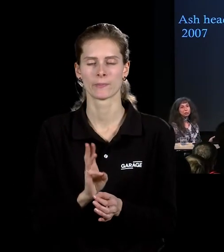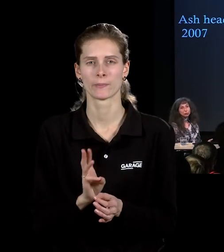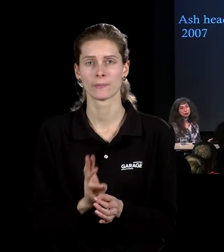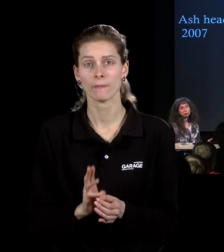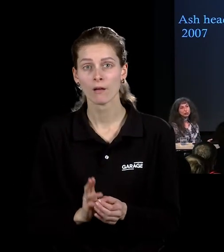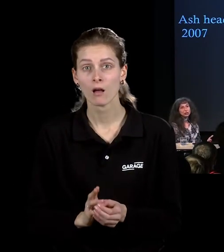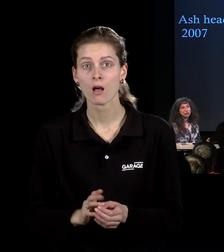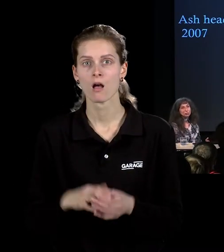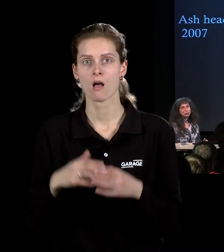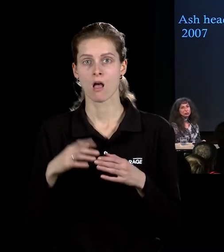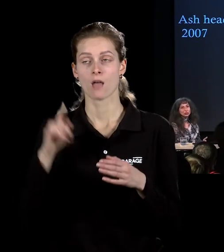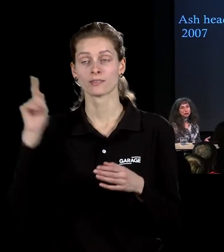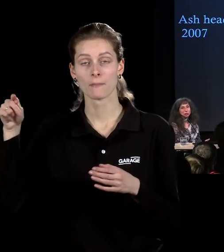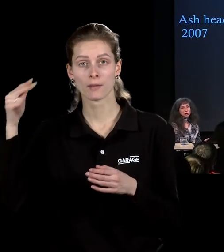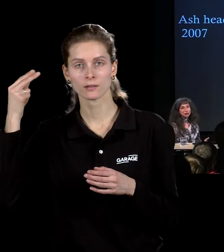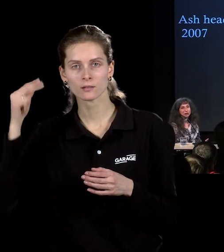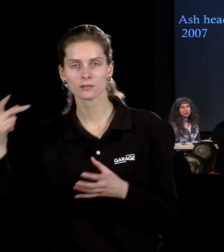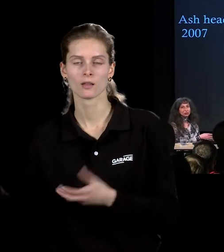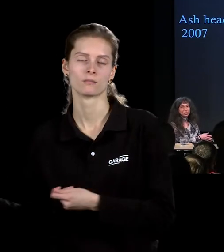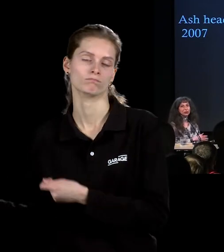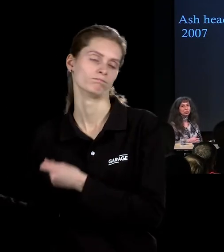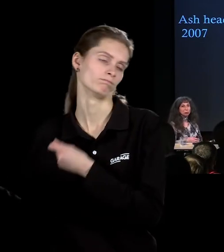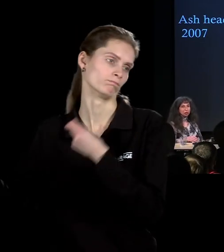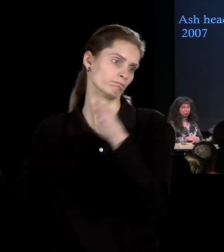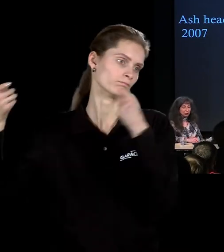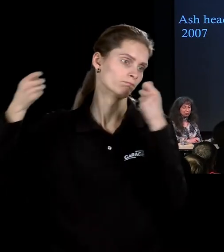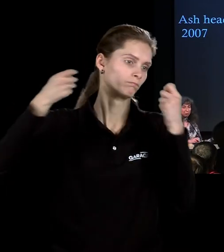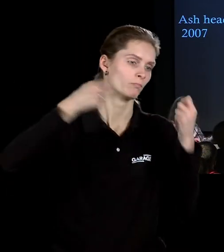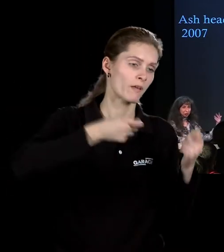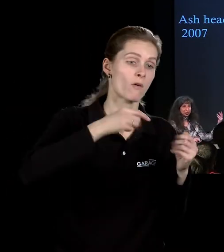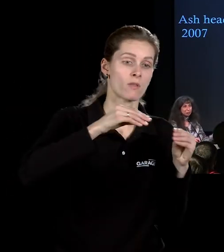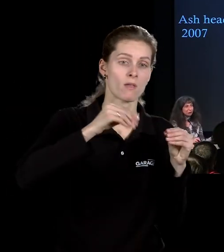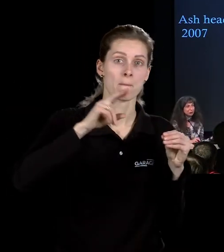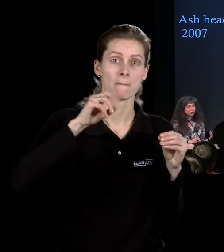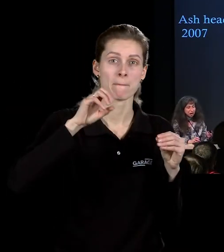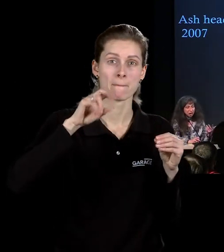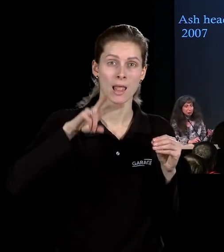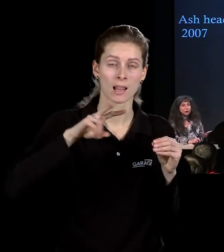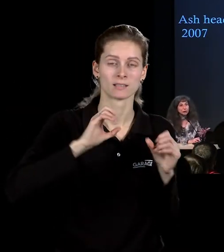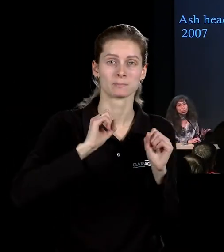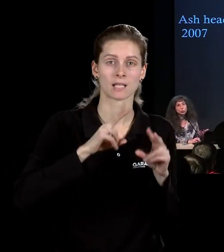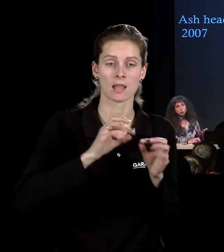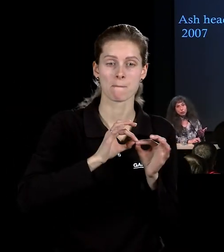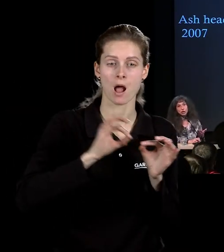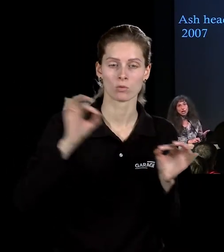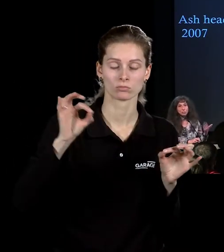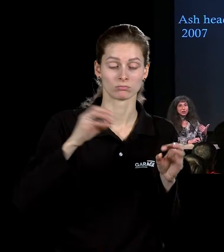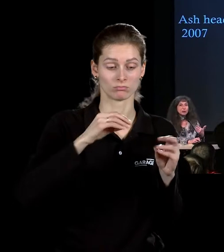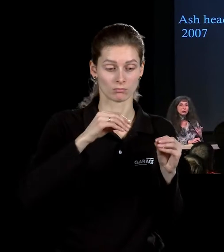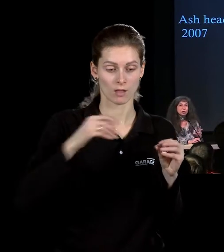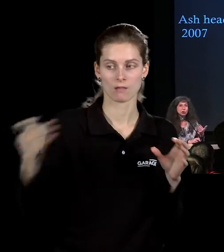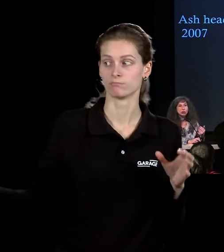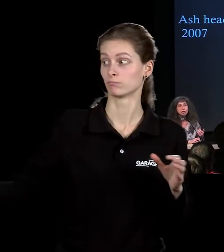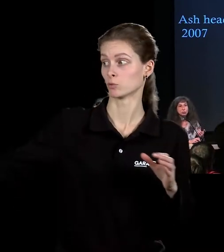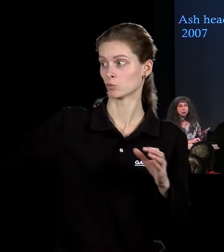которые привозят ему из Китая, привозят из всех буддийских стран. Вот из этих тонн этого пепла курительных палочек он создает скульптуры,